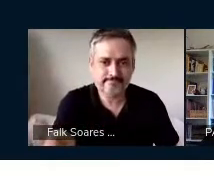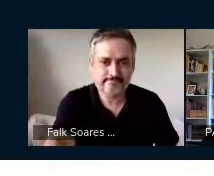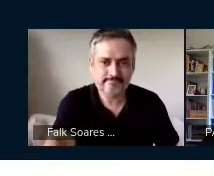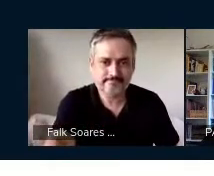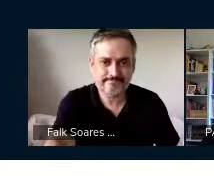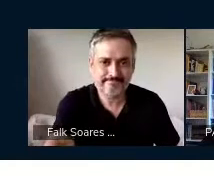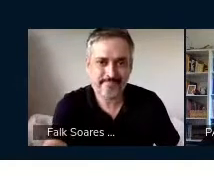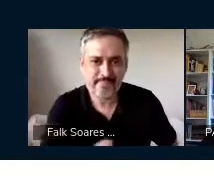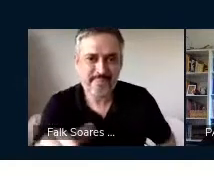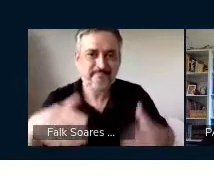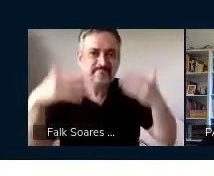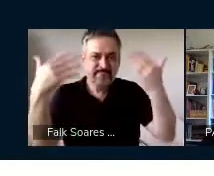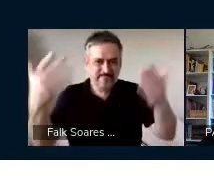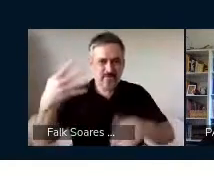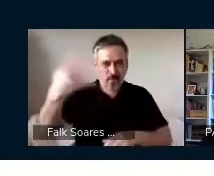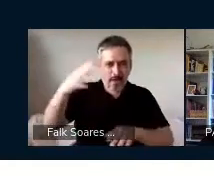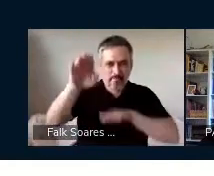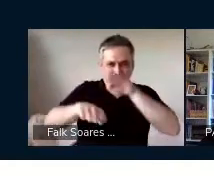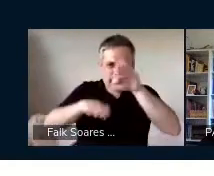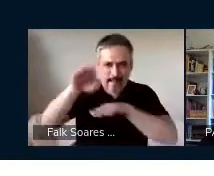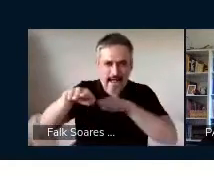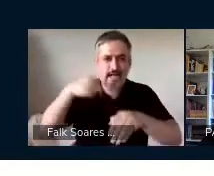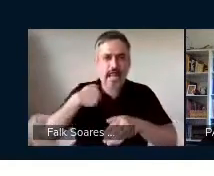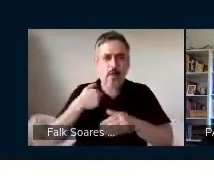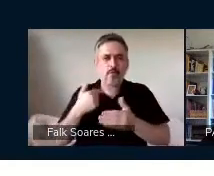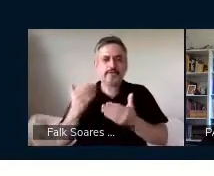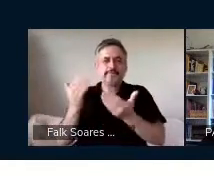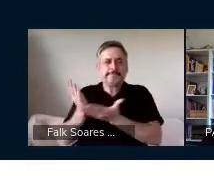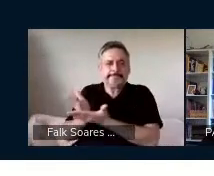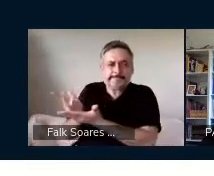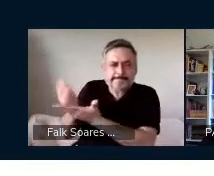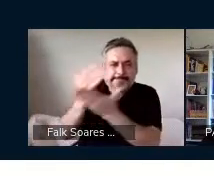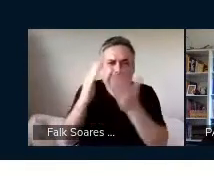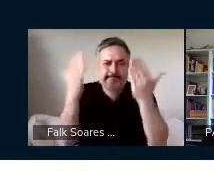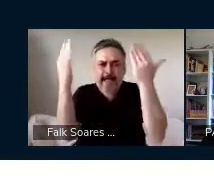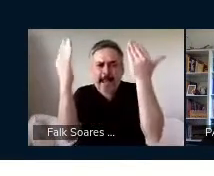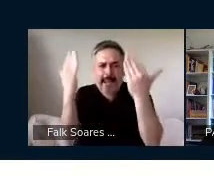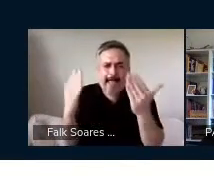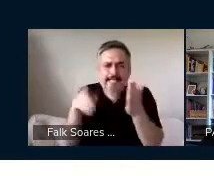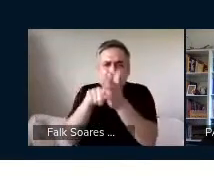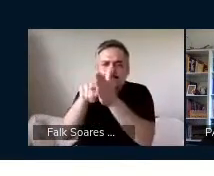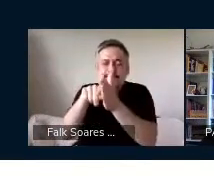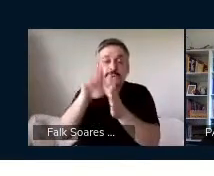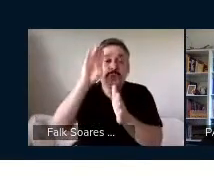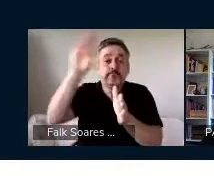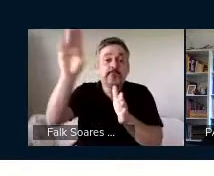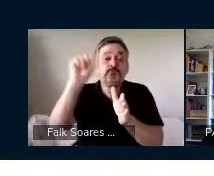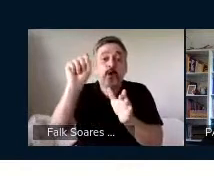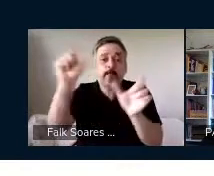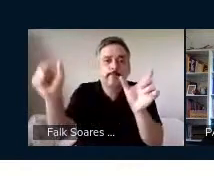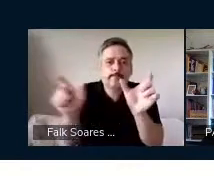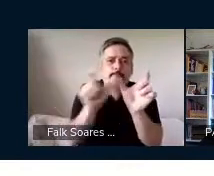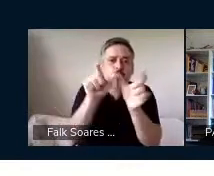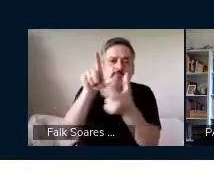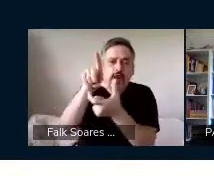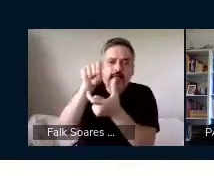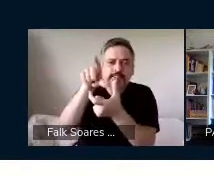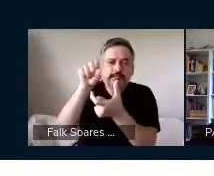a soletração. Então, partimos para a etapa 4, que foi a análise dos